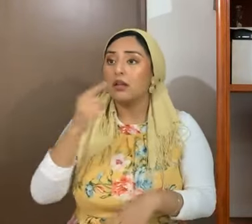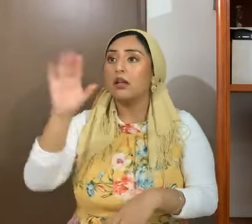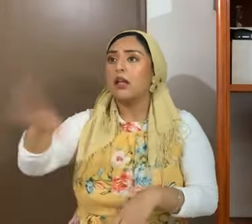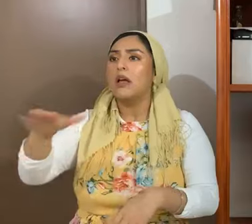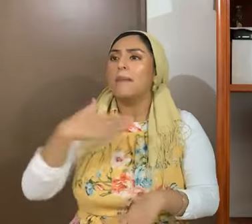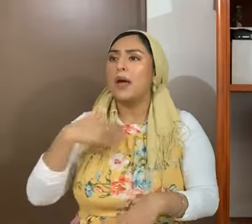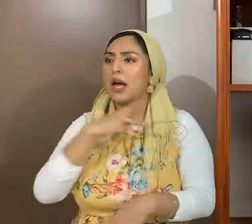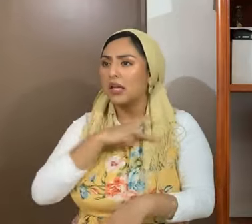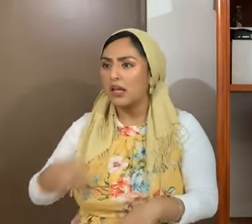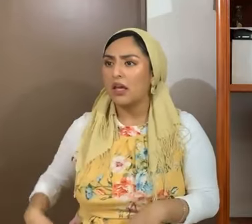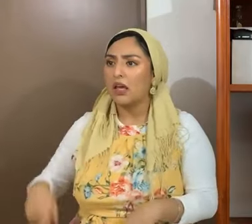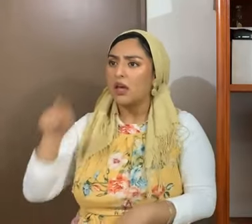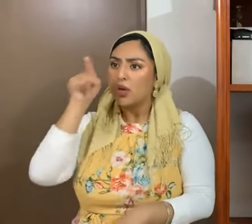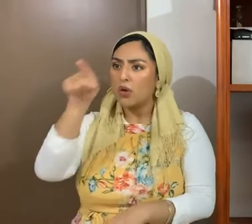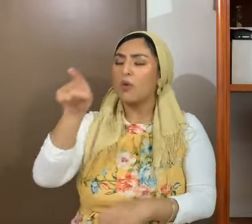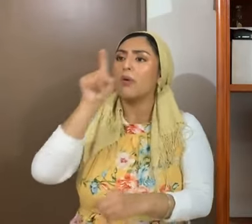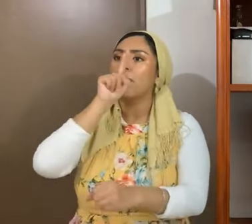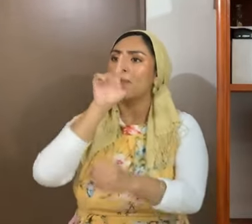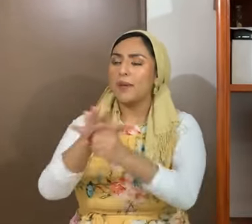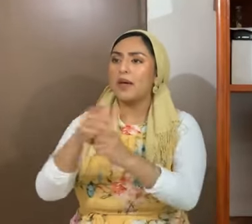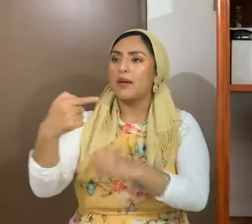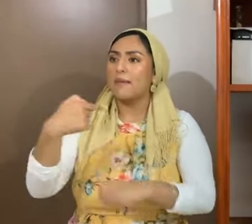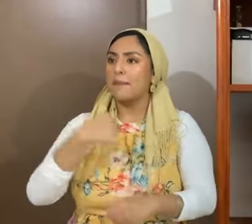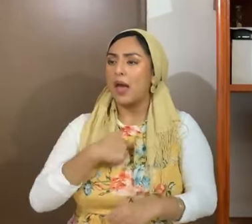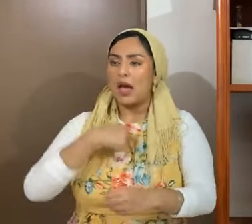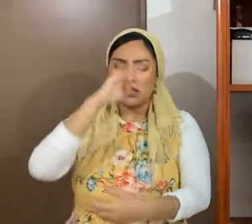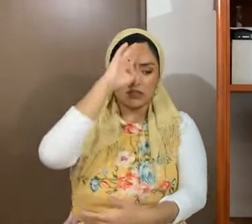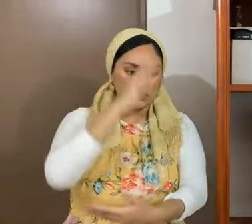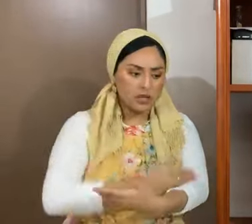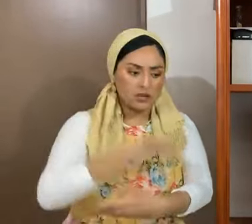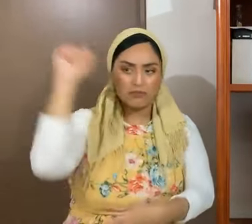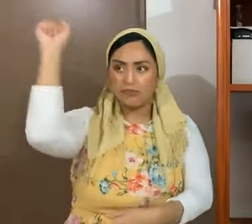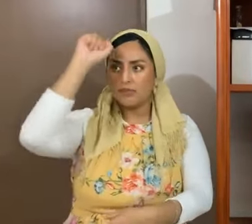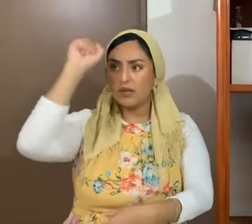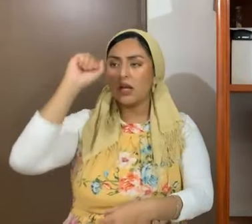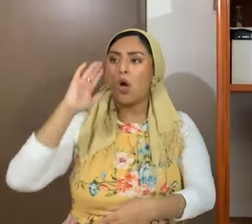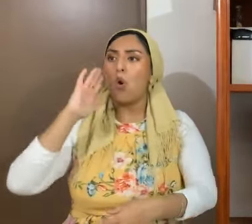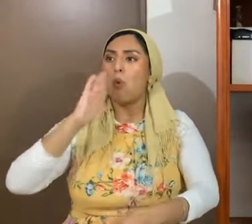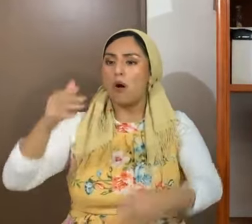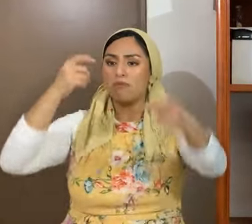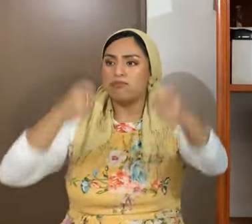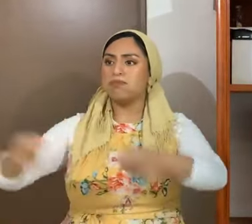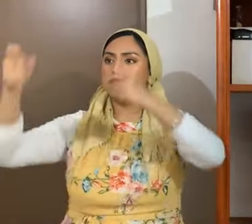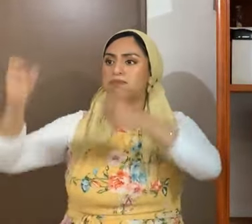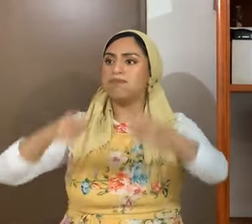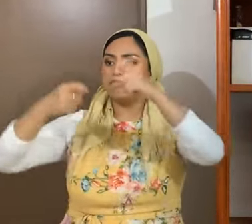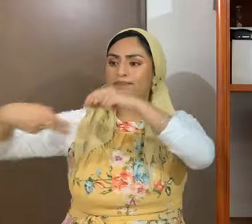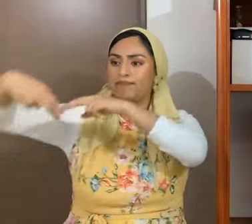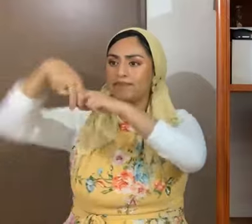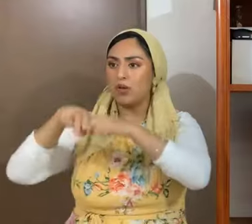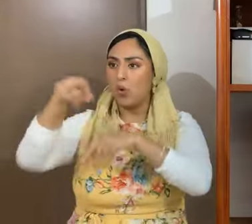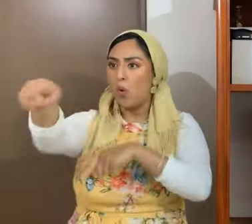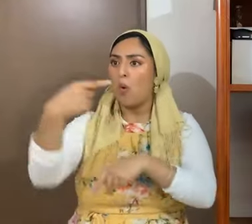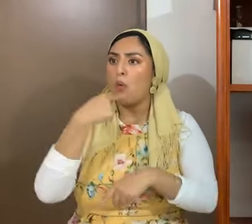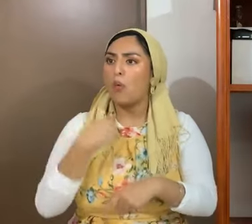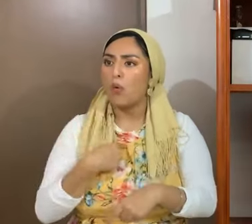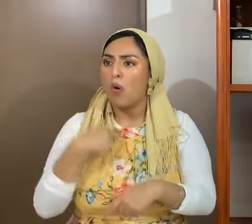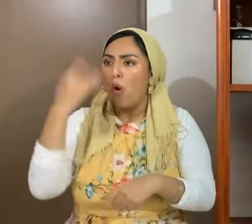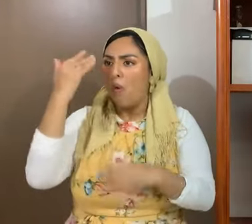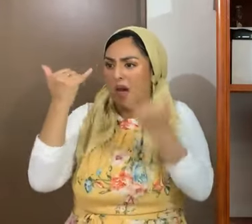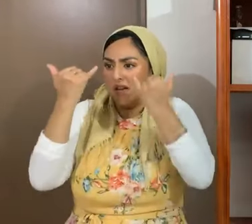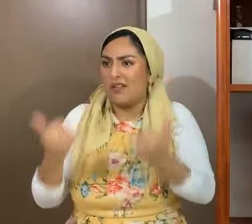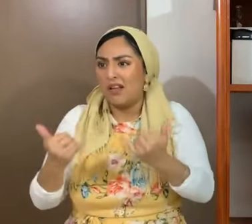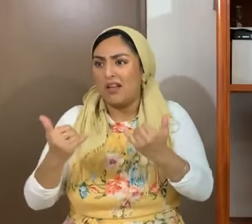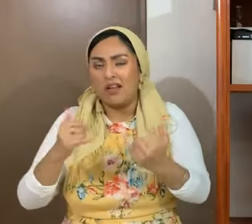señor mío, ¿no juraste a tu sierva diciendo, Salomón tu hijo reinará después de mí y él se sentará en mi trono? ¿Por qué pues